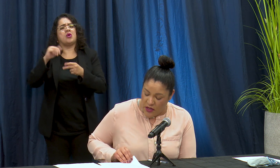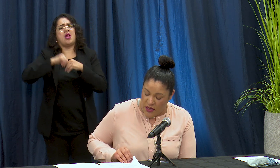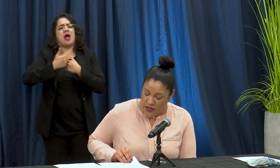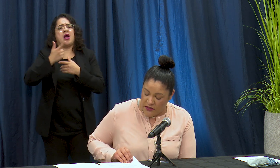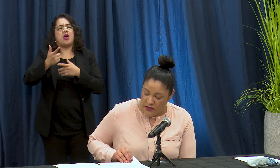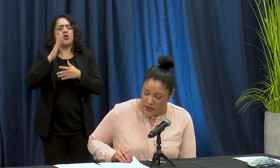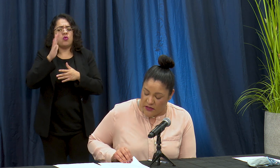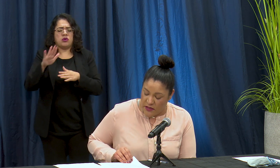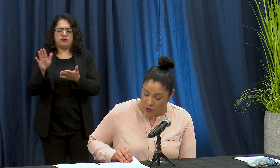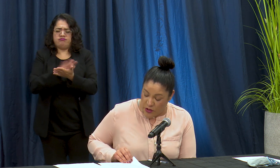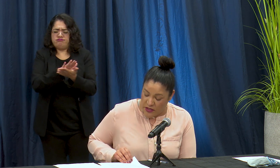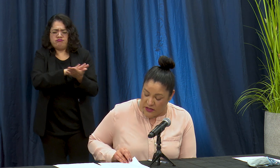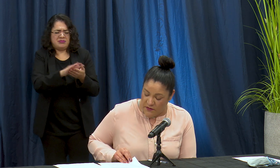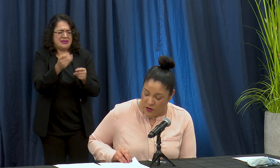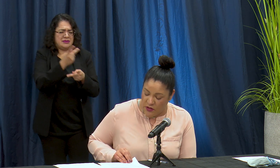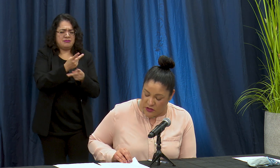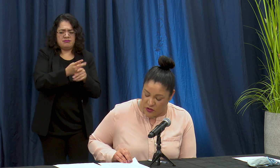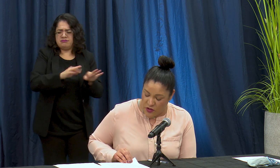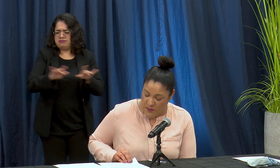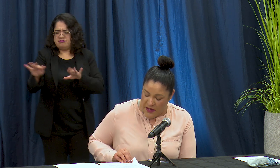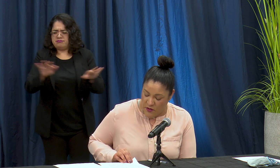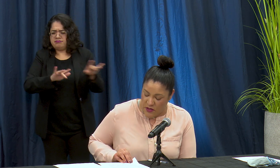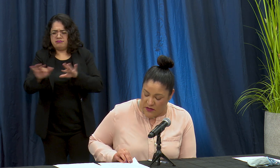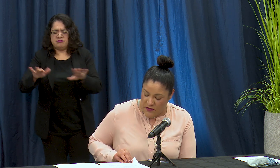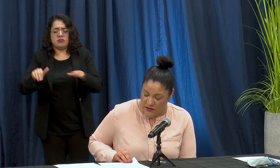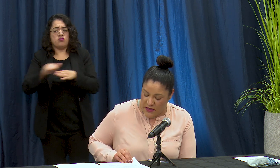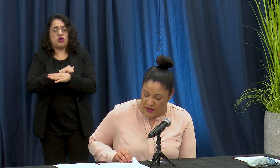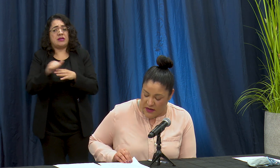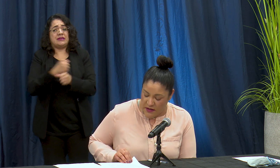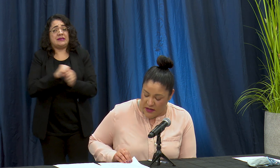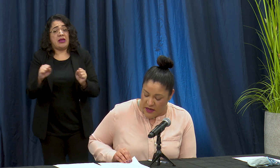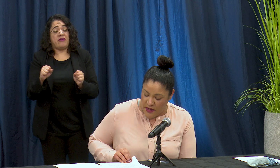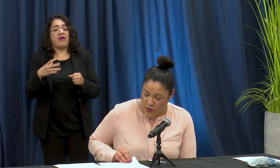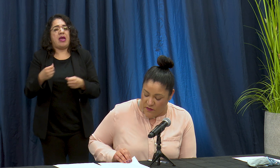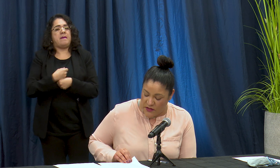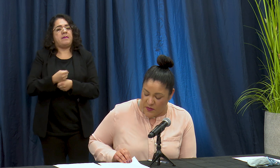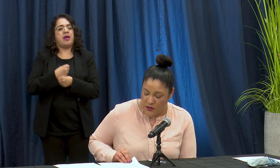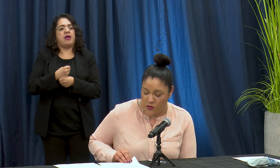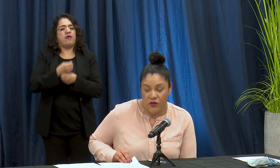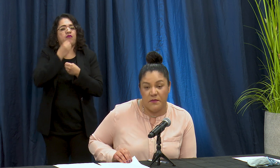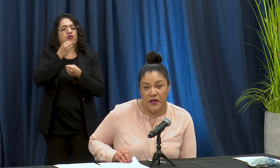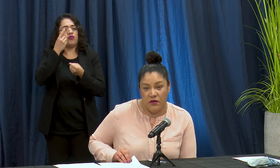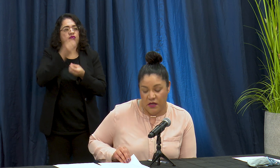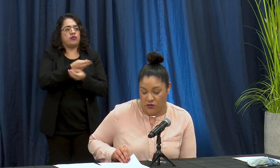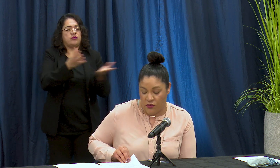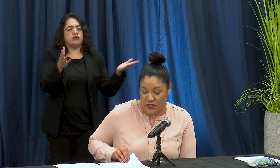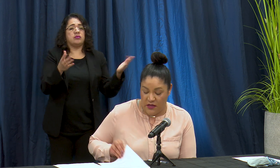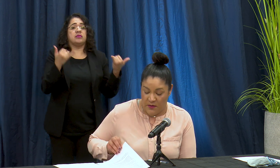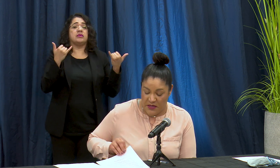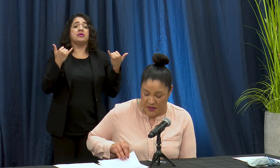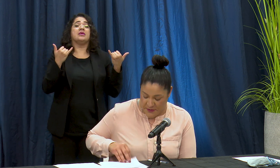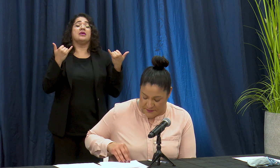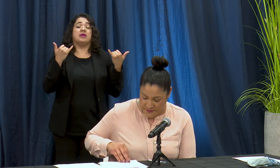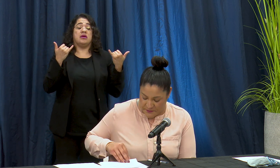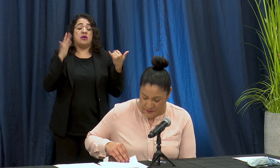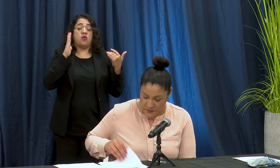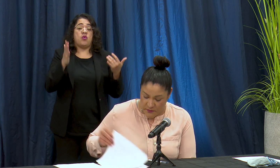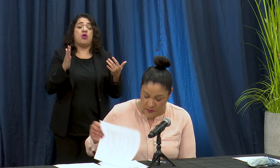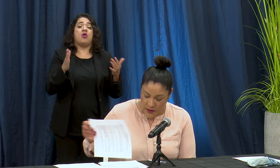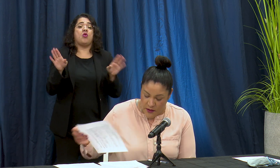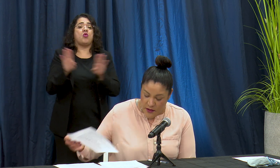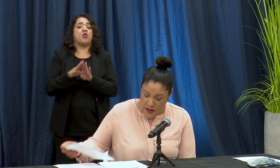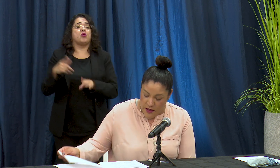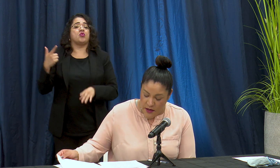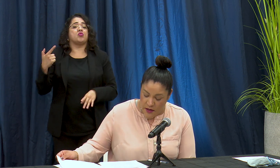solicitud es de hoy, se abrió el 18 de mayo y cerrará el jueves 21 de mayo a las 11 de la mañana.